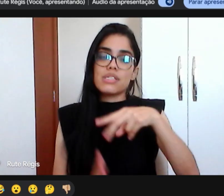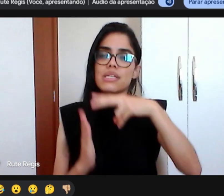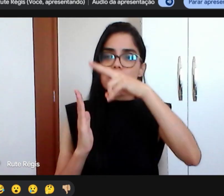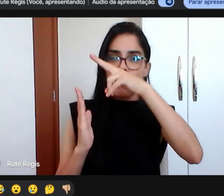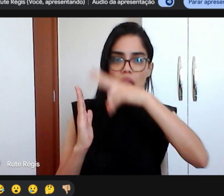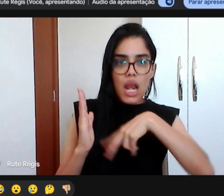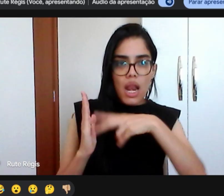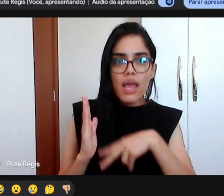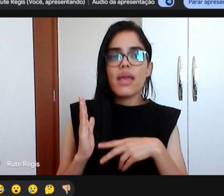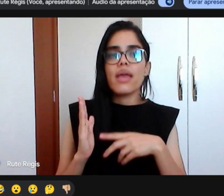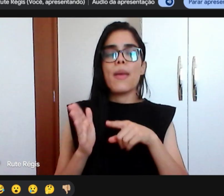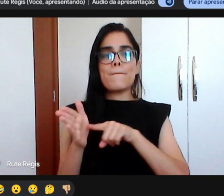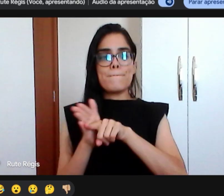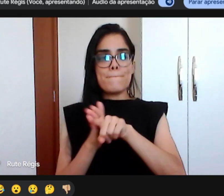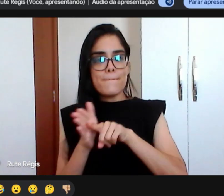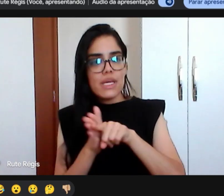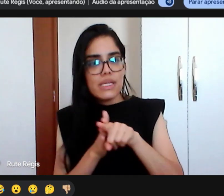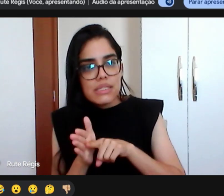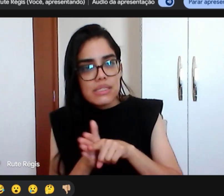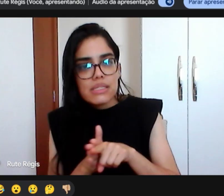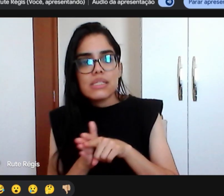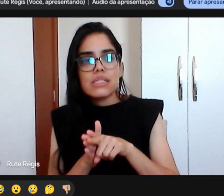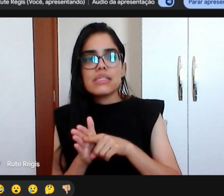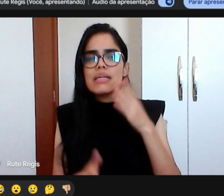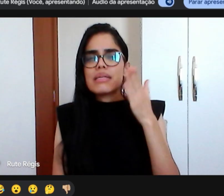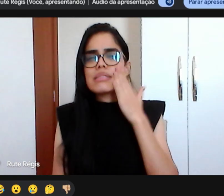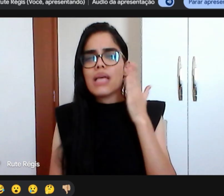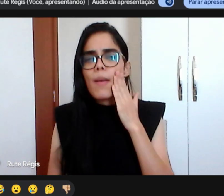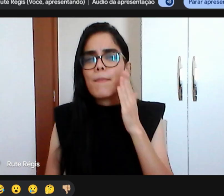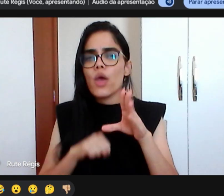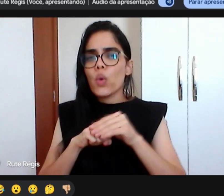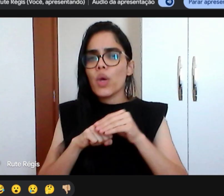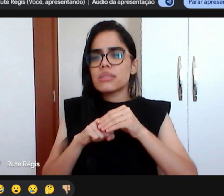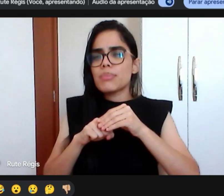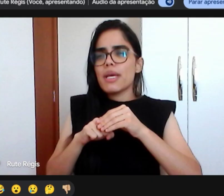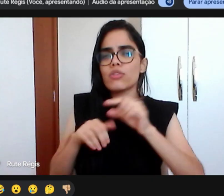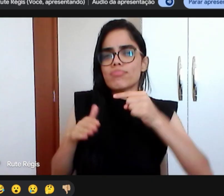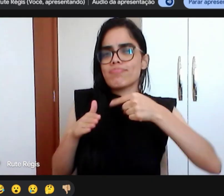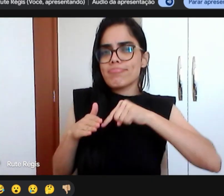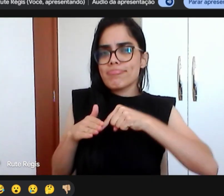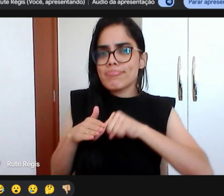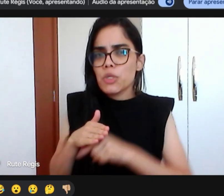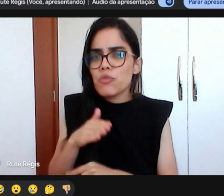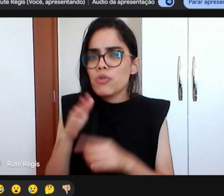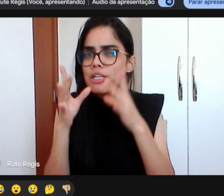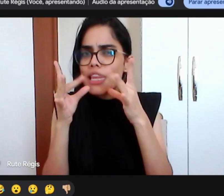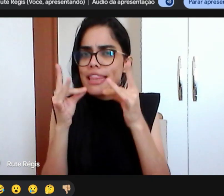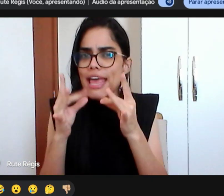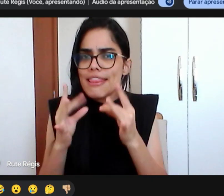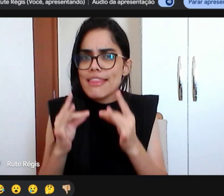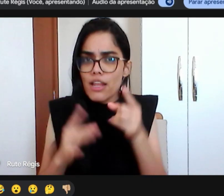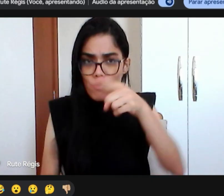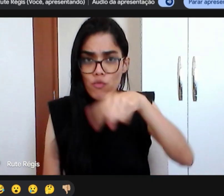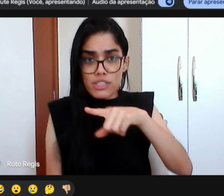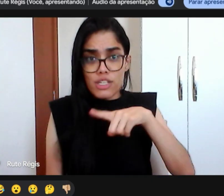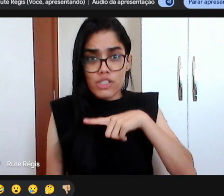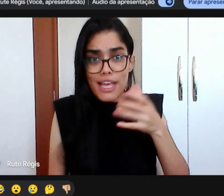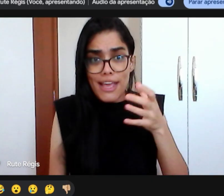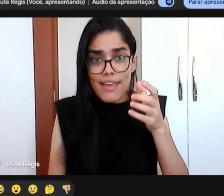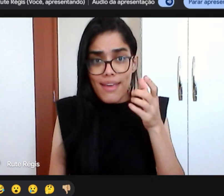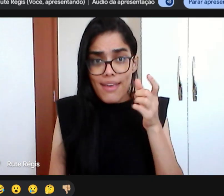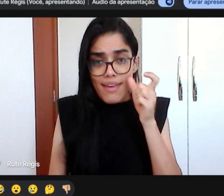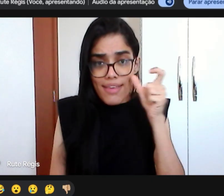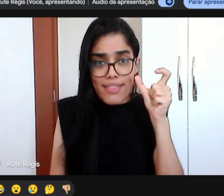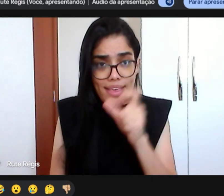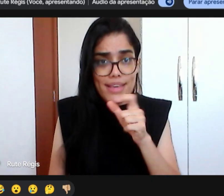Então, é importante que vocês, né, leiam a pesquisa, estudem, se aprofundem